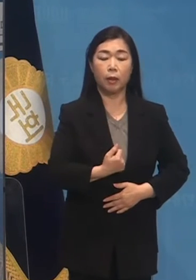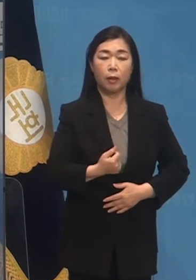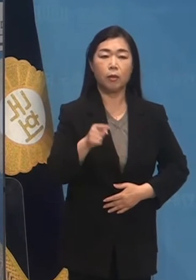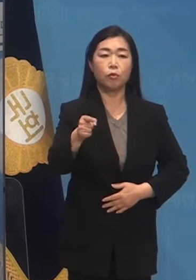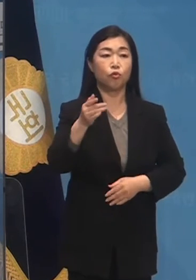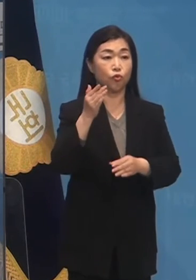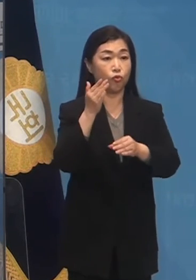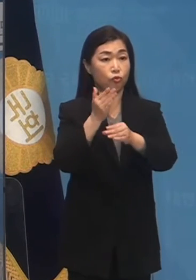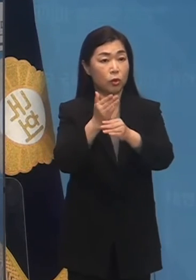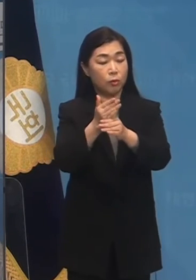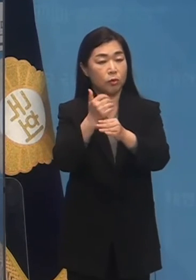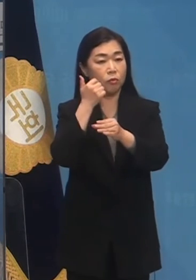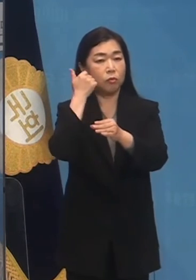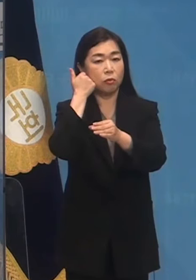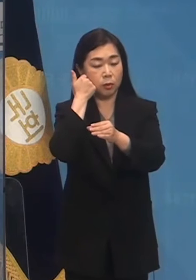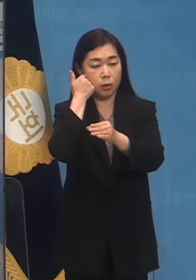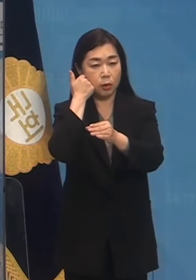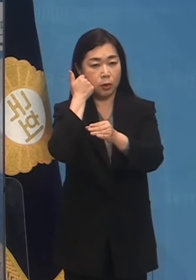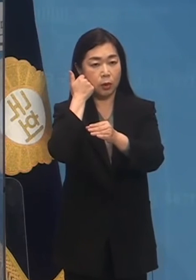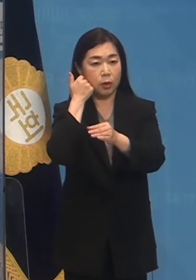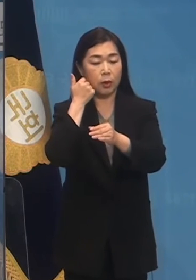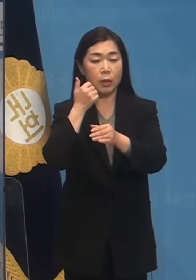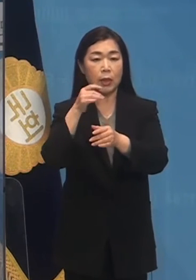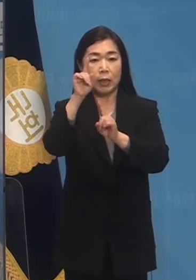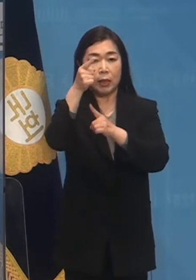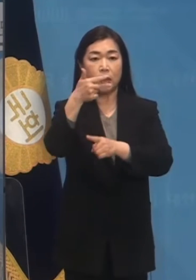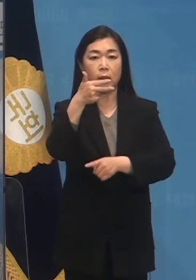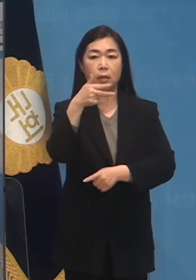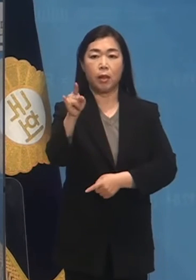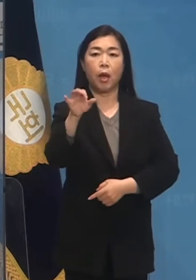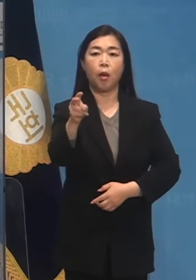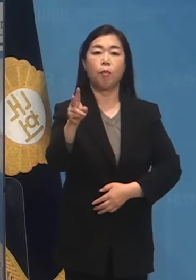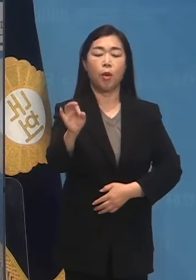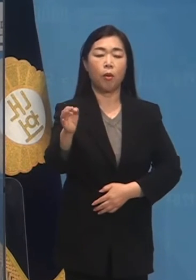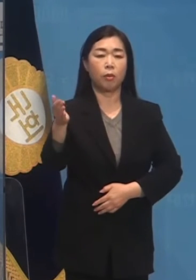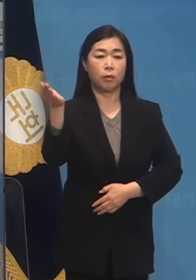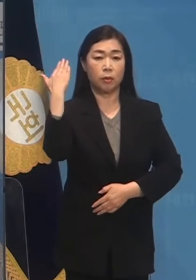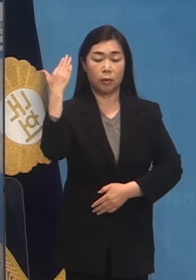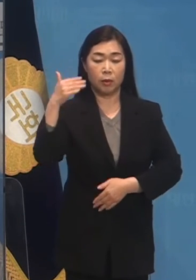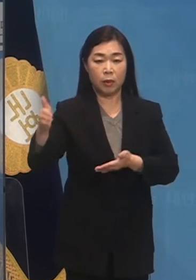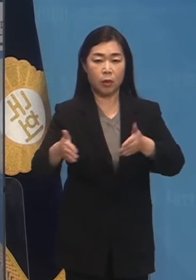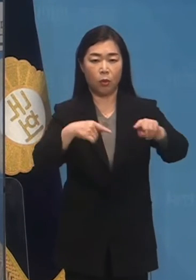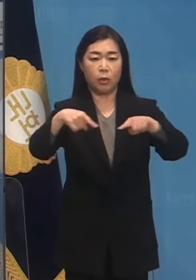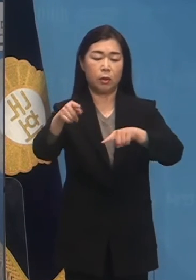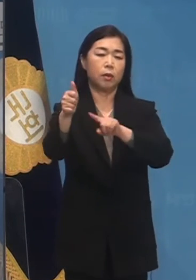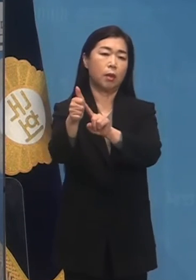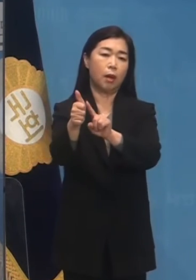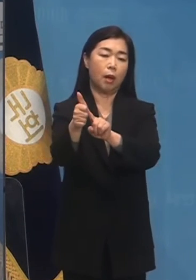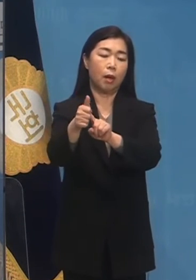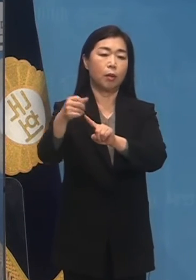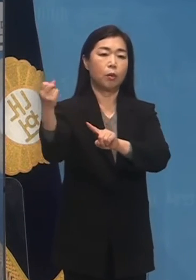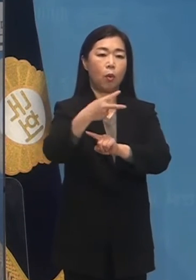바로 이재명 전 지사의 경기도와 대장동 게이트가 있습니다.